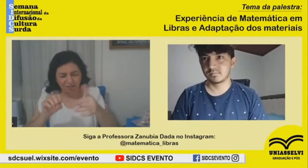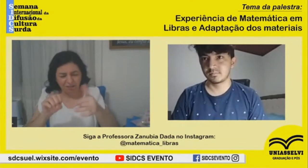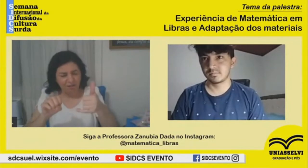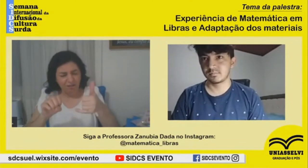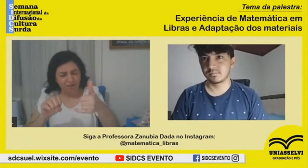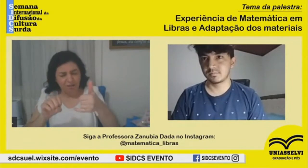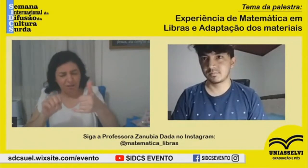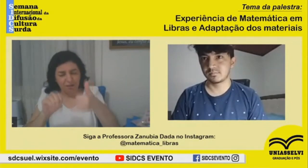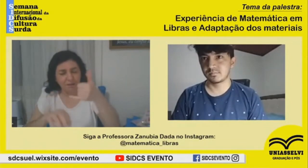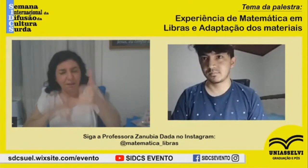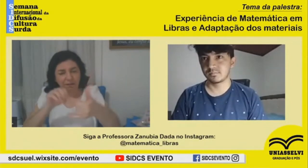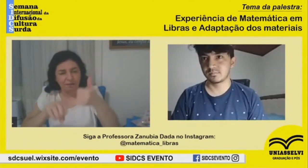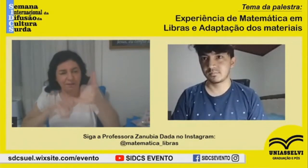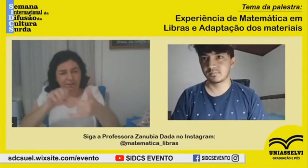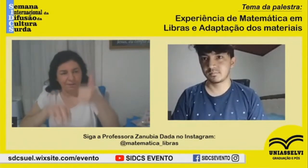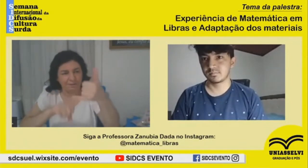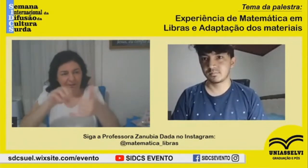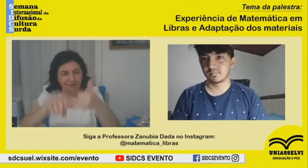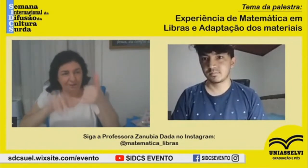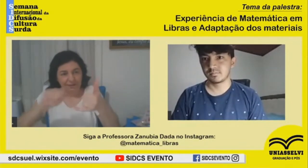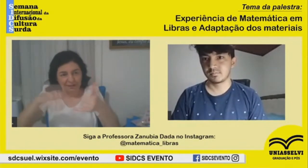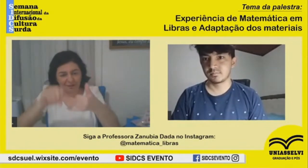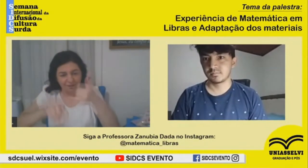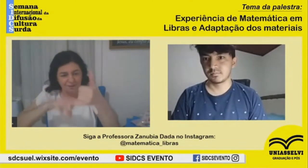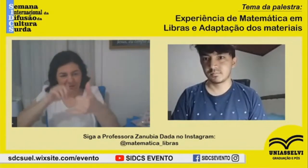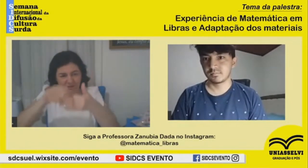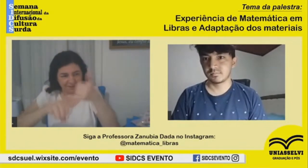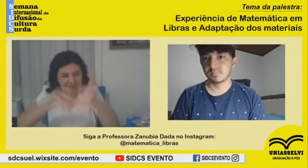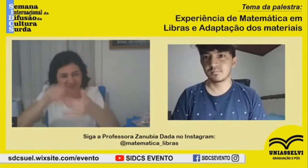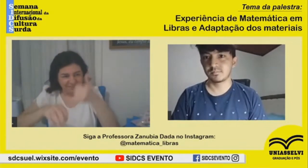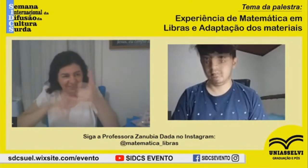com o lógico.